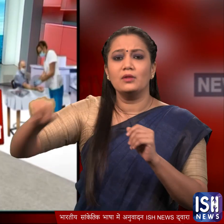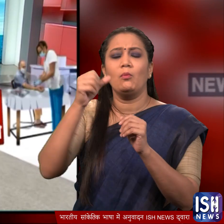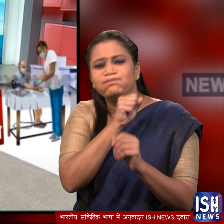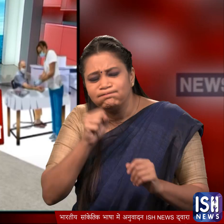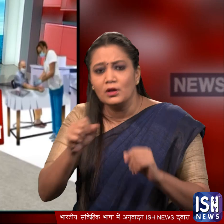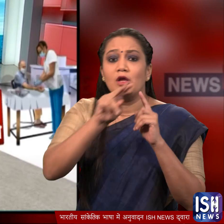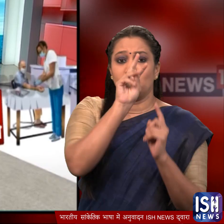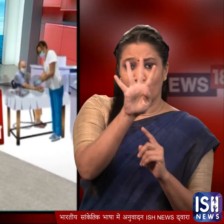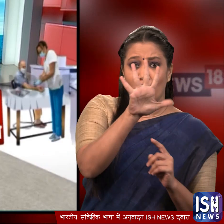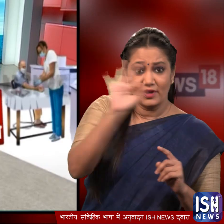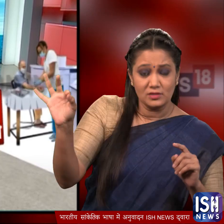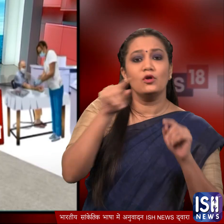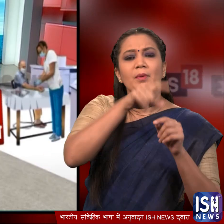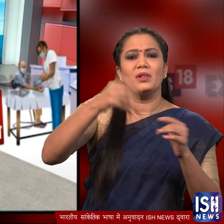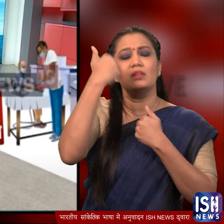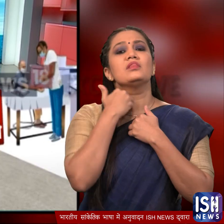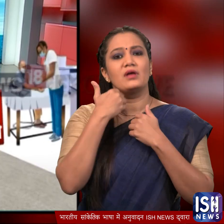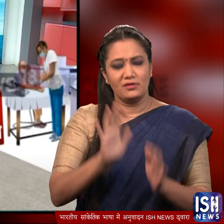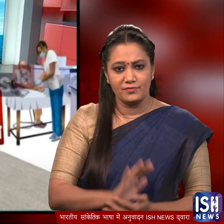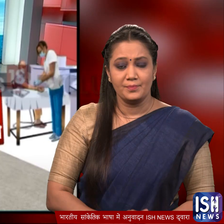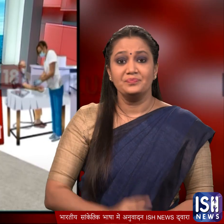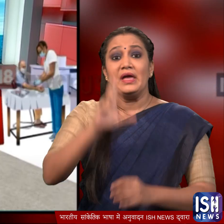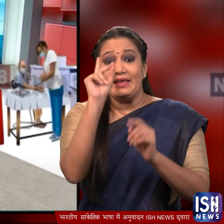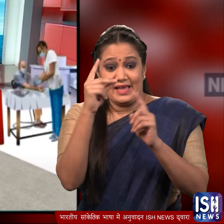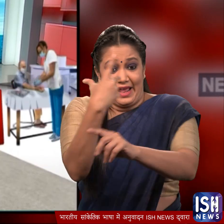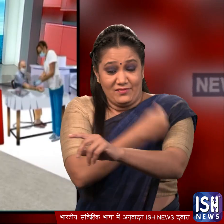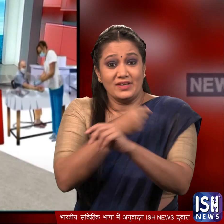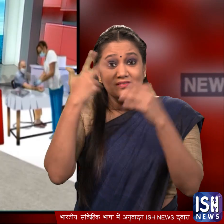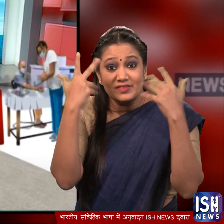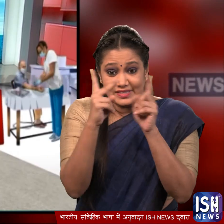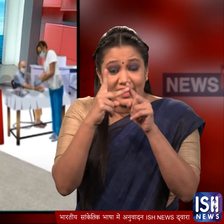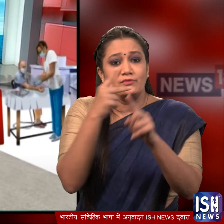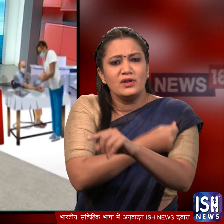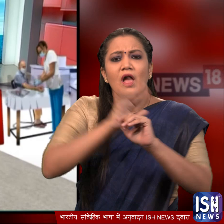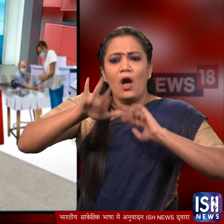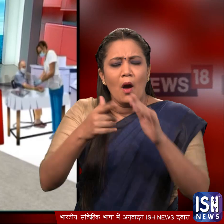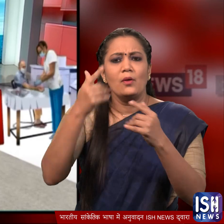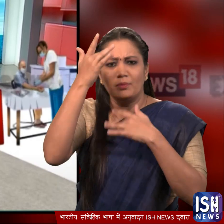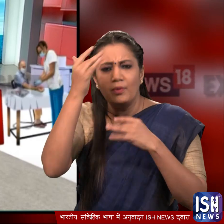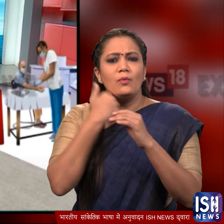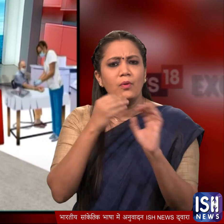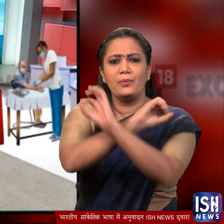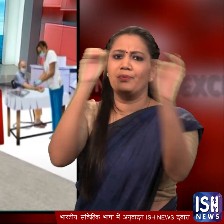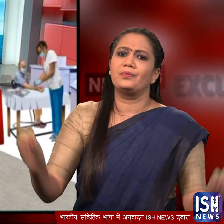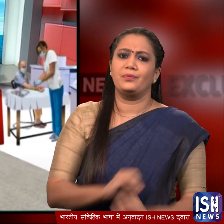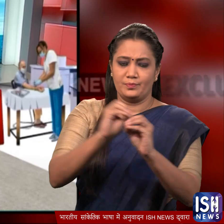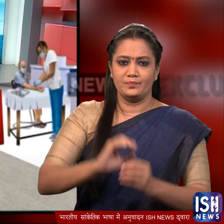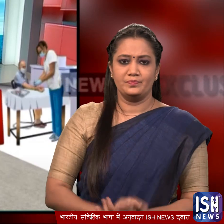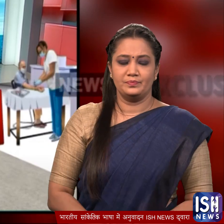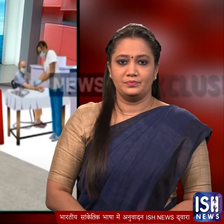जबकि 4,500 किसी गंभीर बीमारी से जूझ रहे थे। ये वो लोग थे जिन्हें टीके की दूसरी खुराक लगने के बाद किसी तरह का इंफेक्शन नहीं हुआ